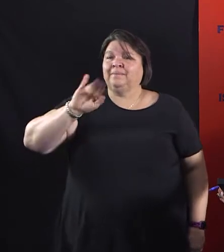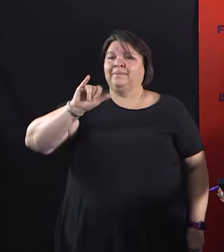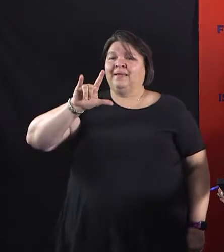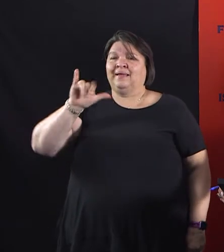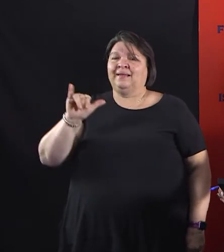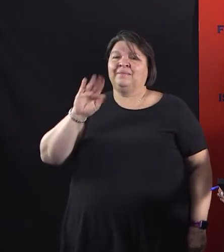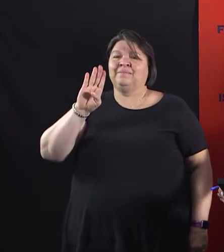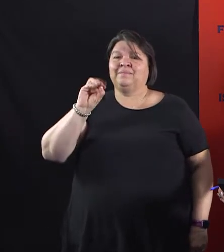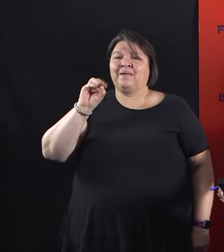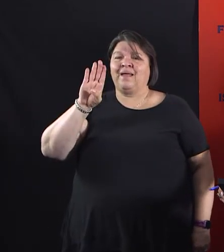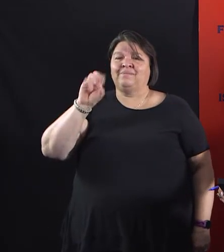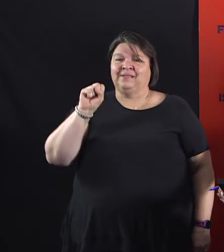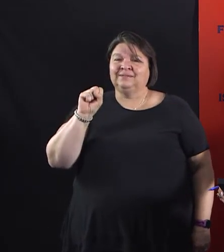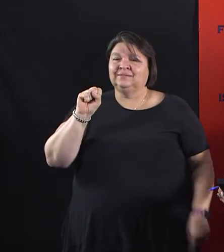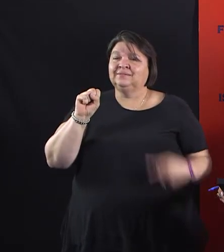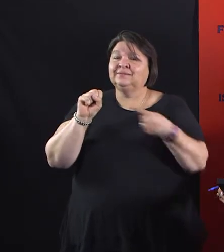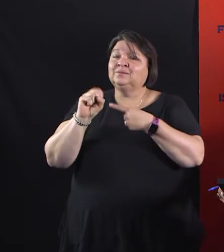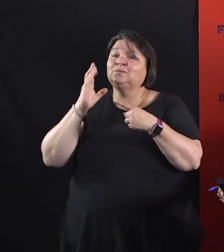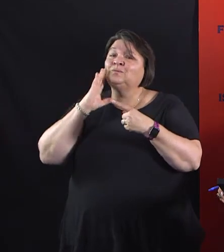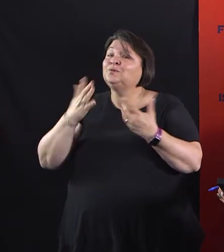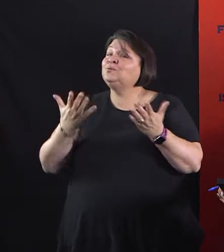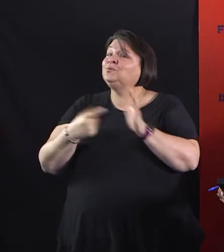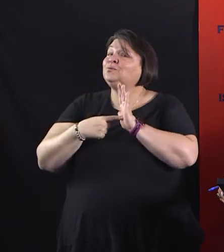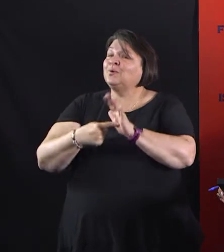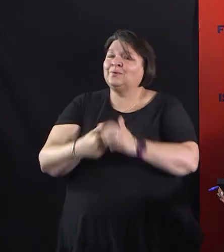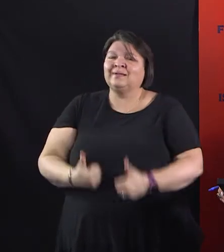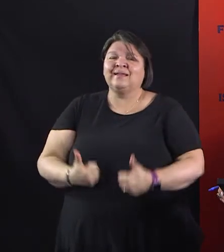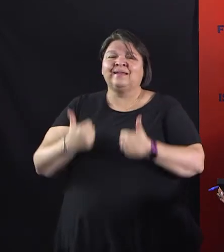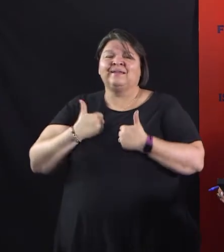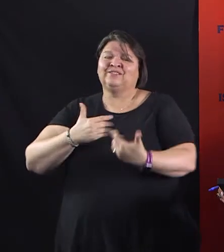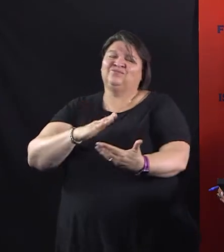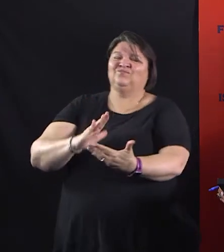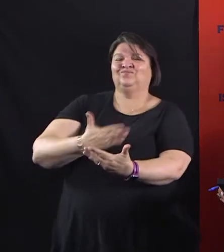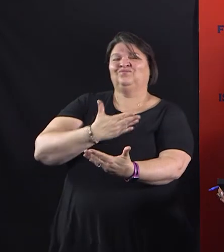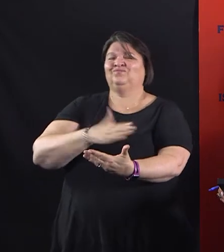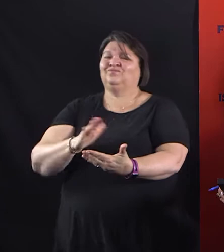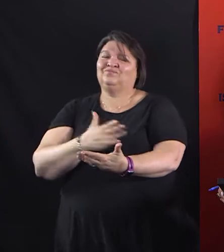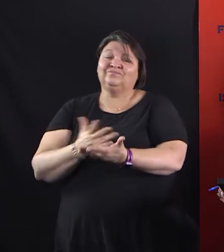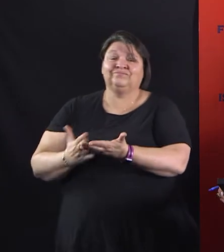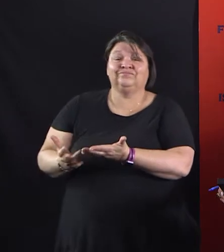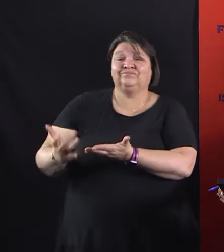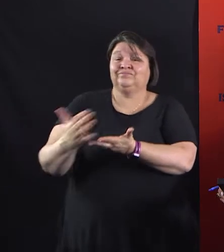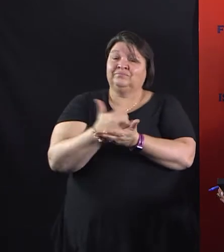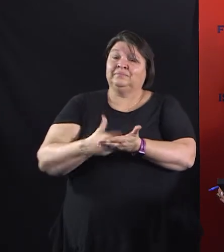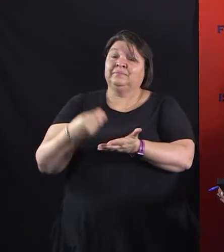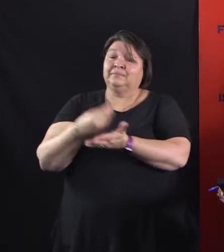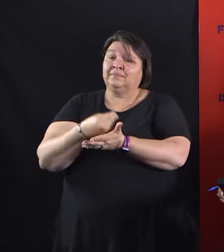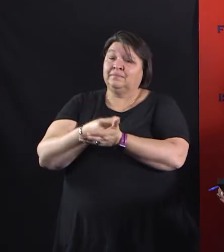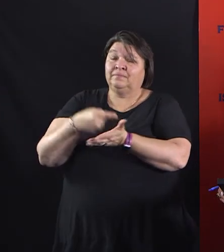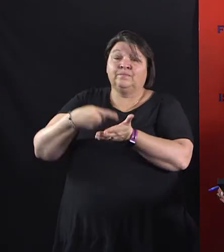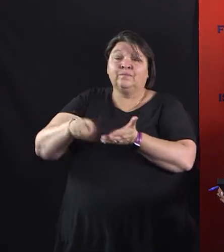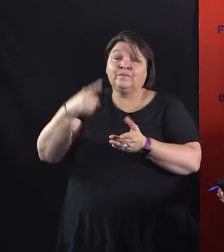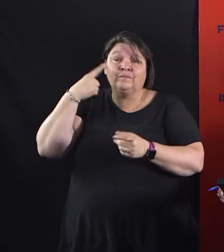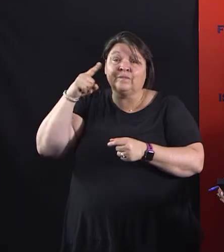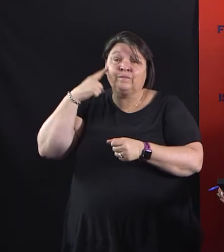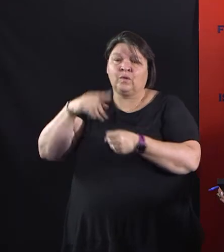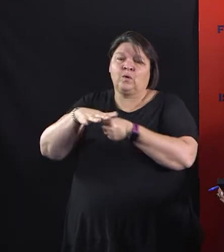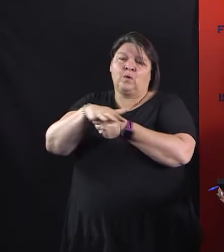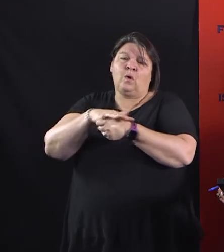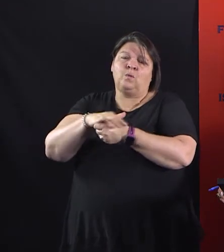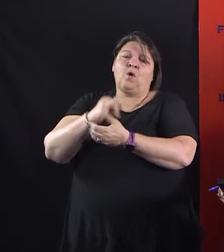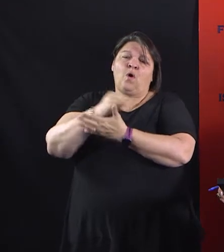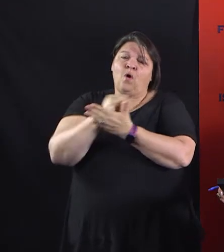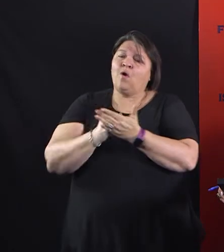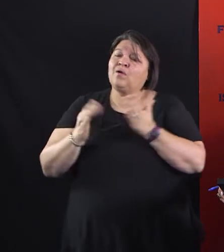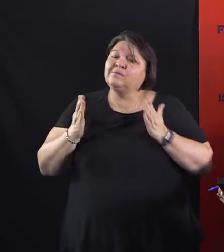to raise money for local musicians and artists. Y en otras notas, pues de más mejor sabor, el